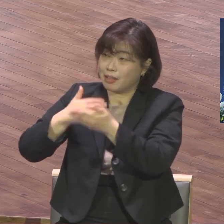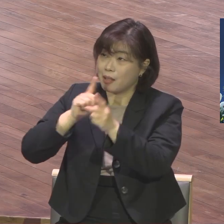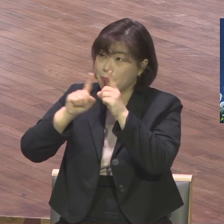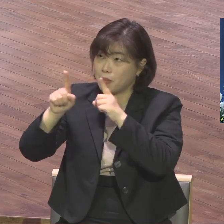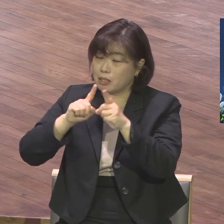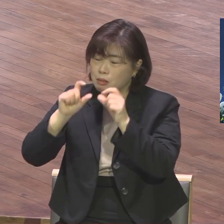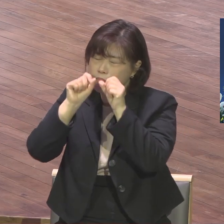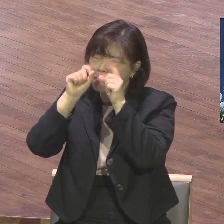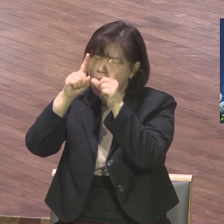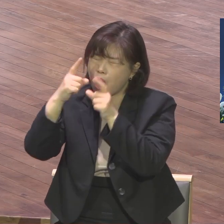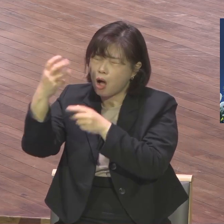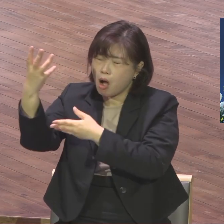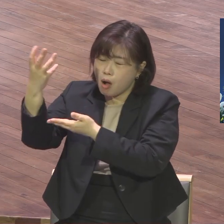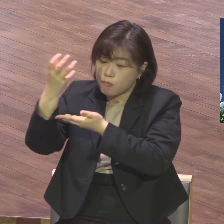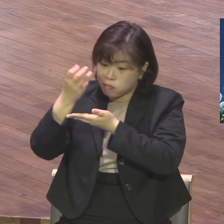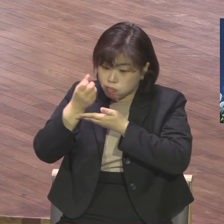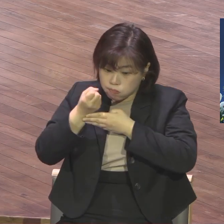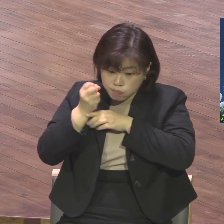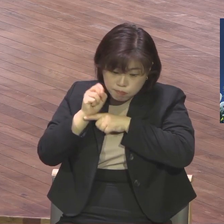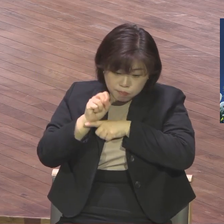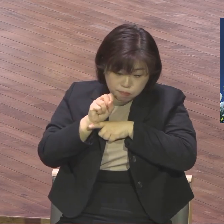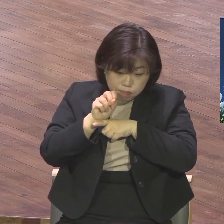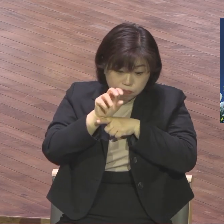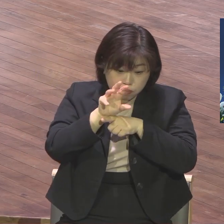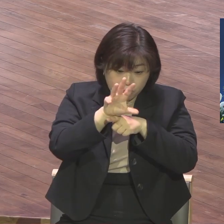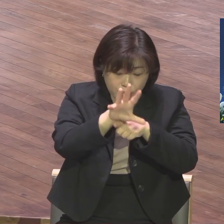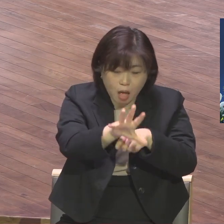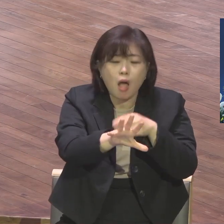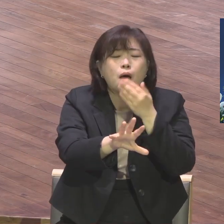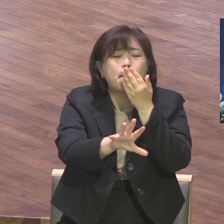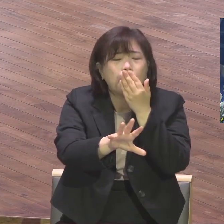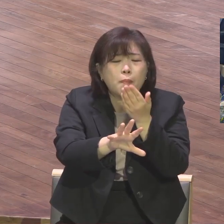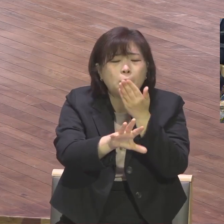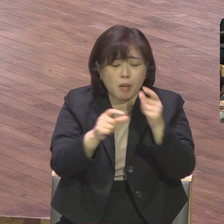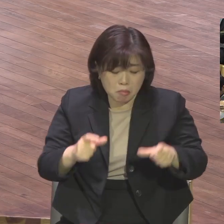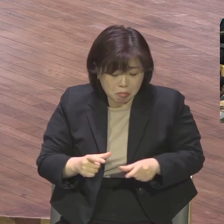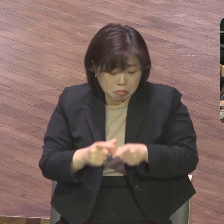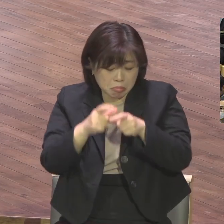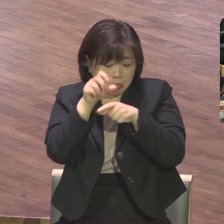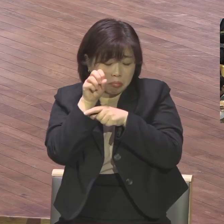되고 자연스럽게 영적으로 소통하는 안테나 역할을 교회가 하게 된다.